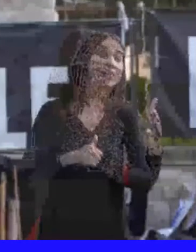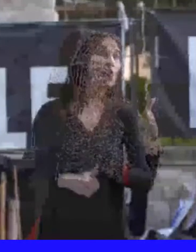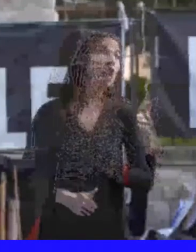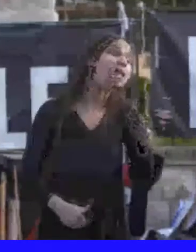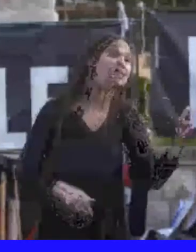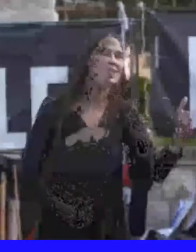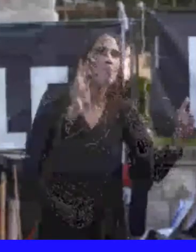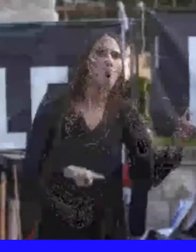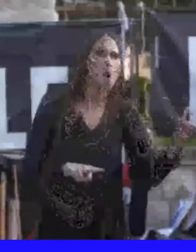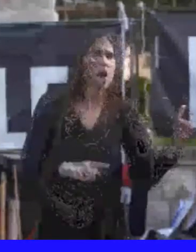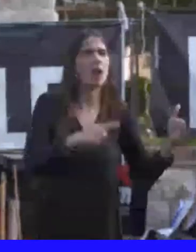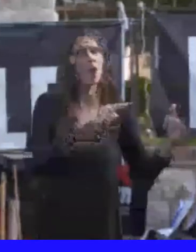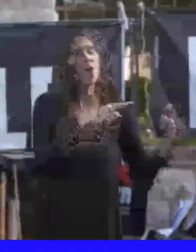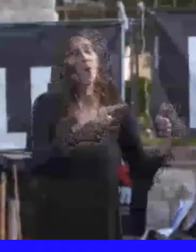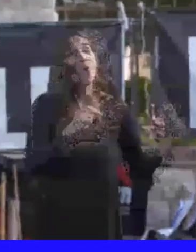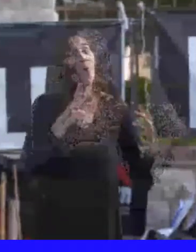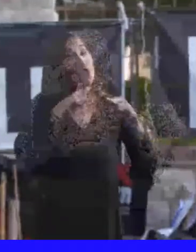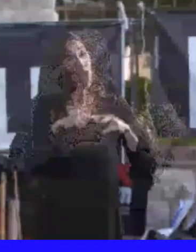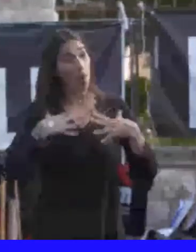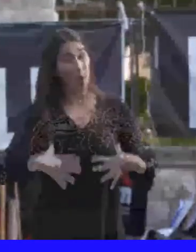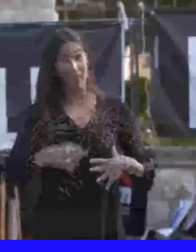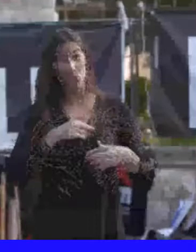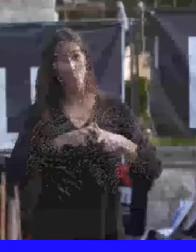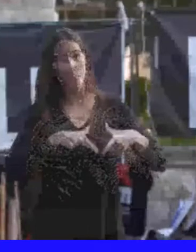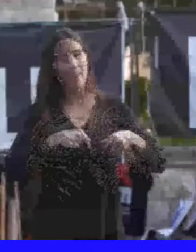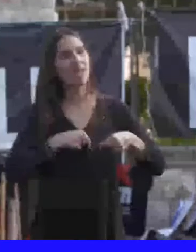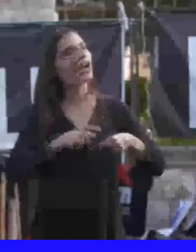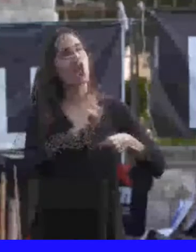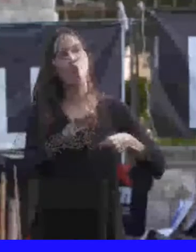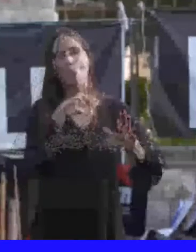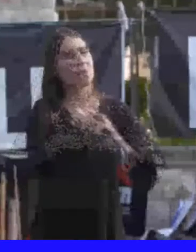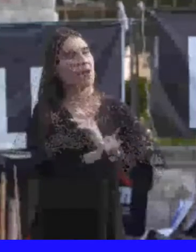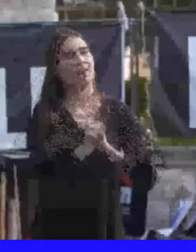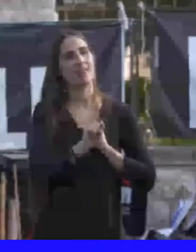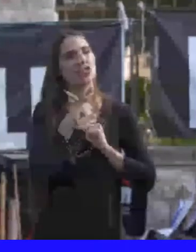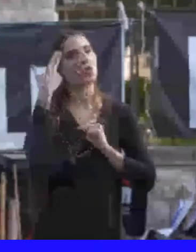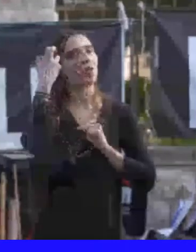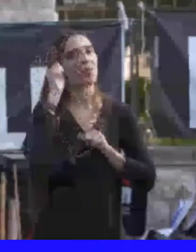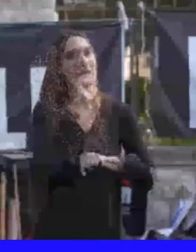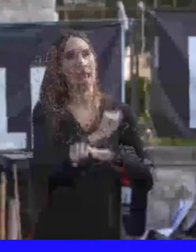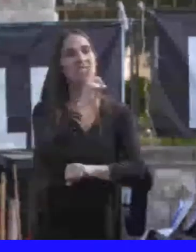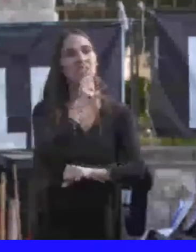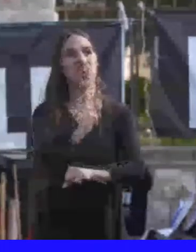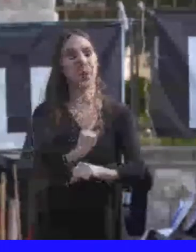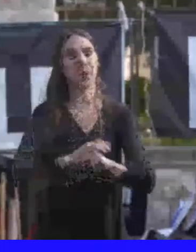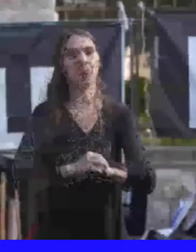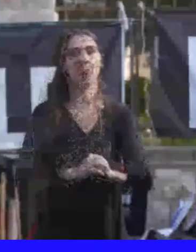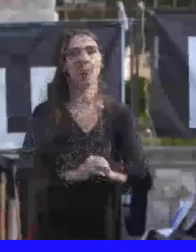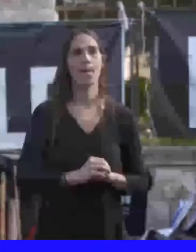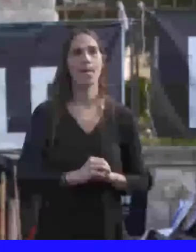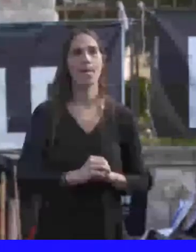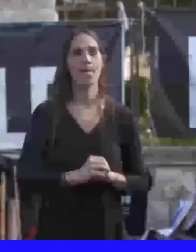השמאל, שהשאיר בבגדיו פתק, לא בגדתי, כשהתאבד בכלא הסורי.